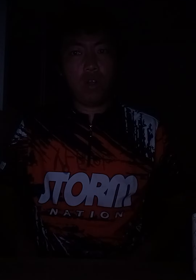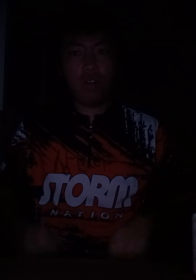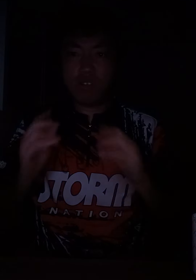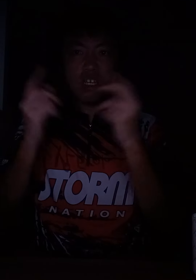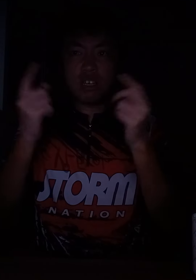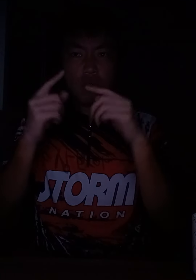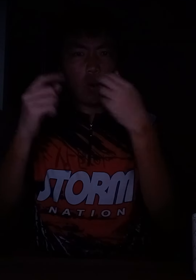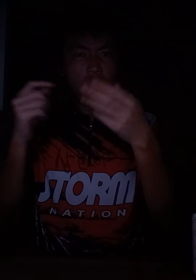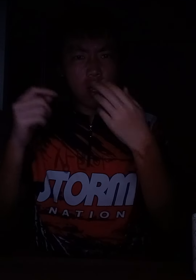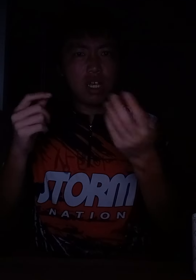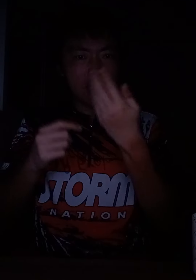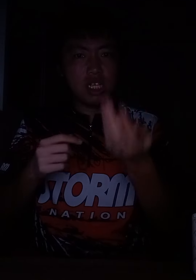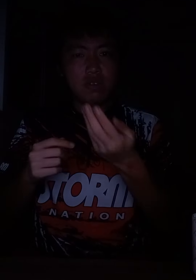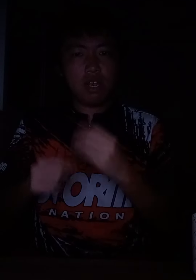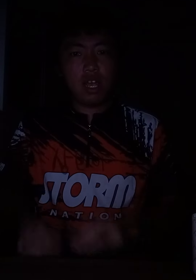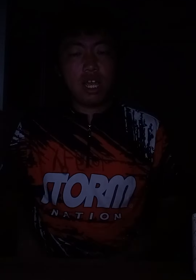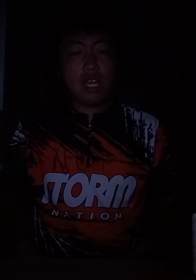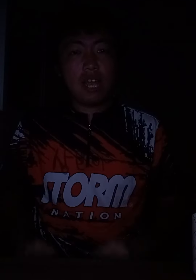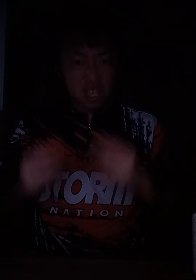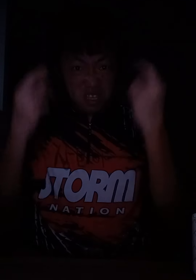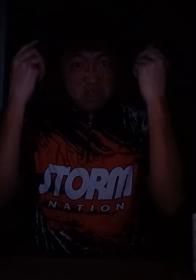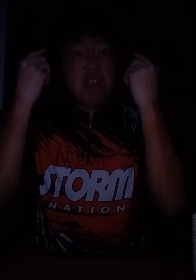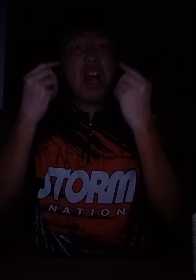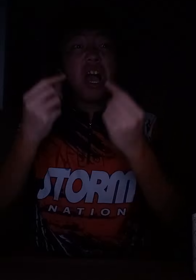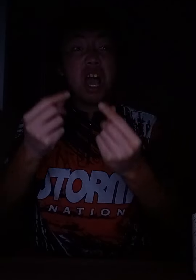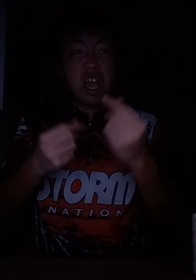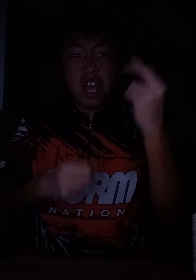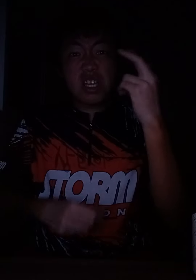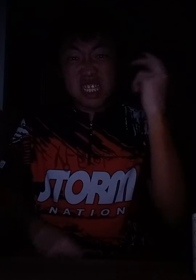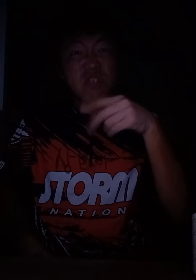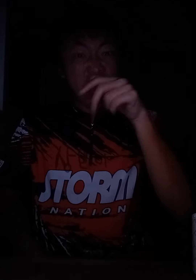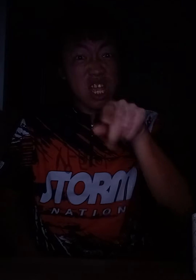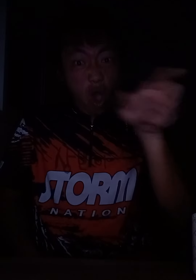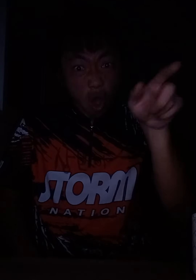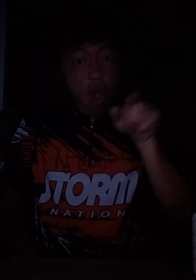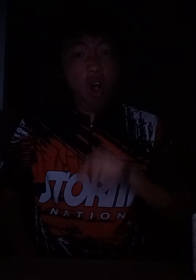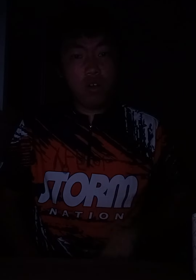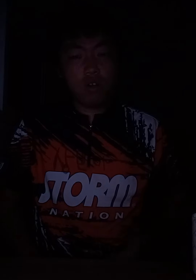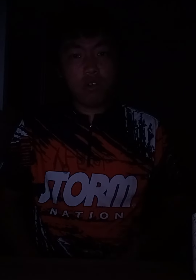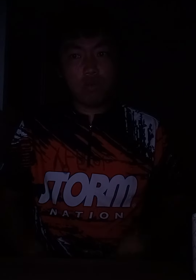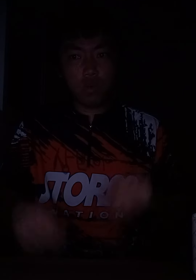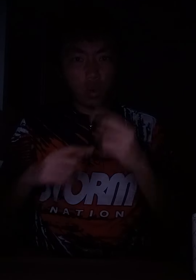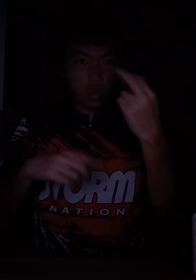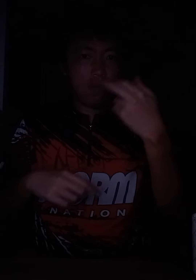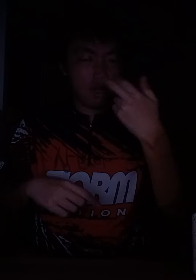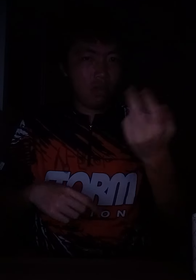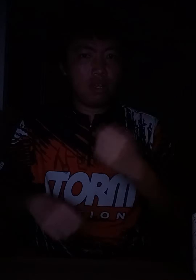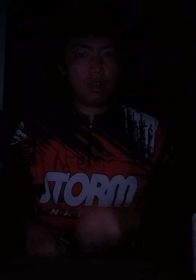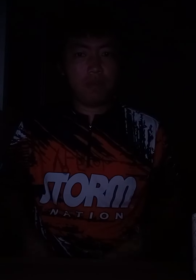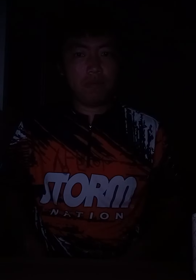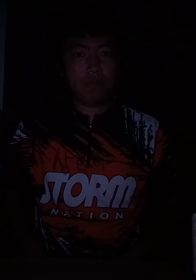승객은 고래고래 소리만 지릅니다. 항상 끼고 다녀! 욕설도 내뱉습니다.